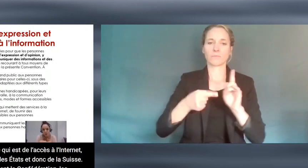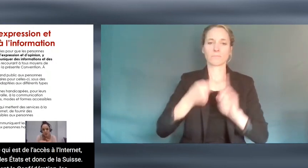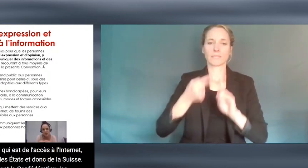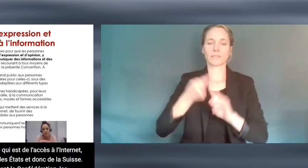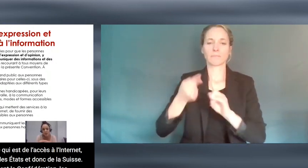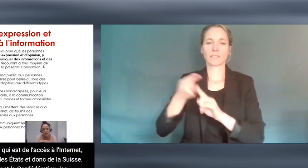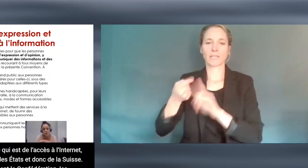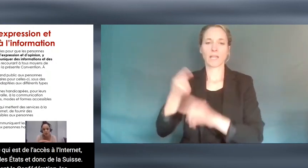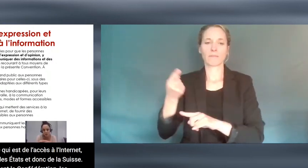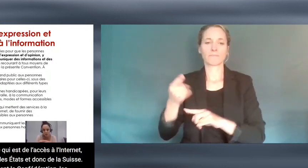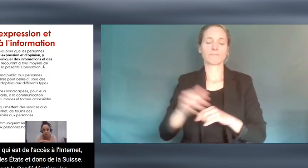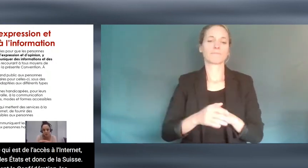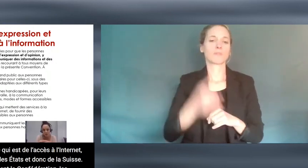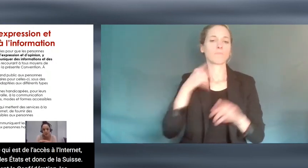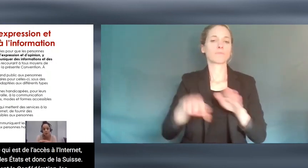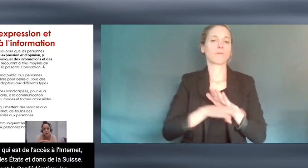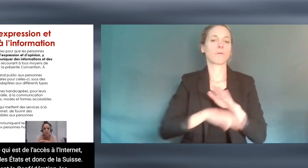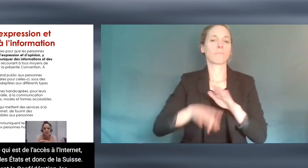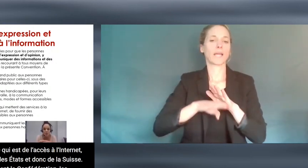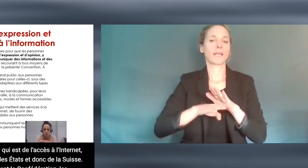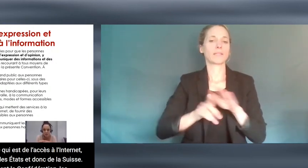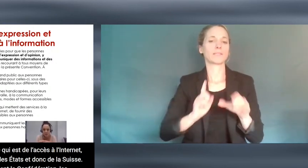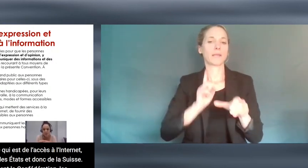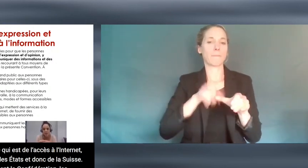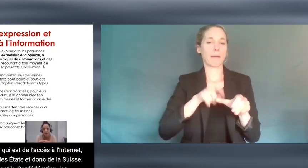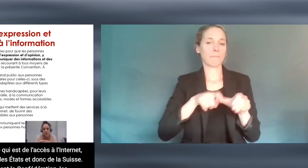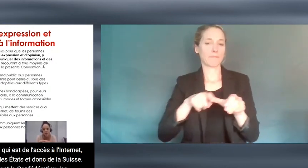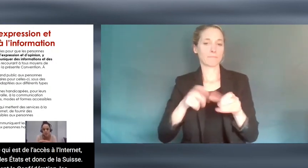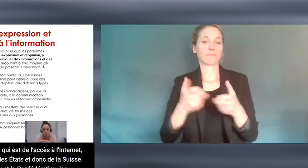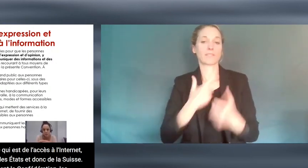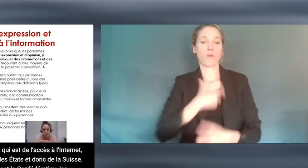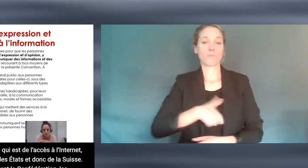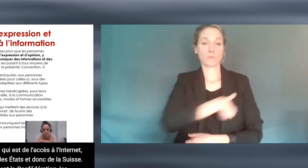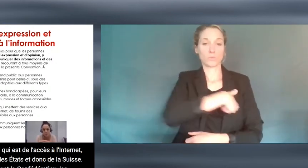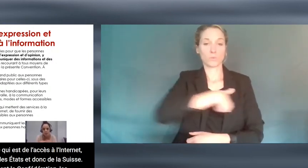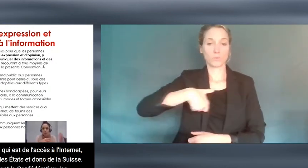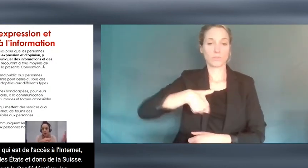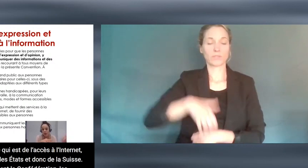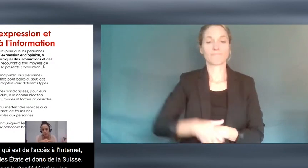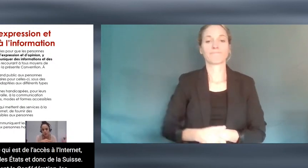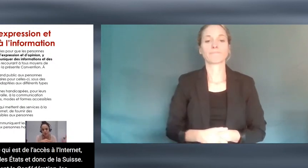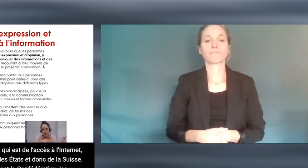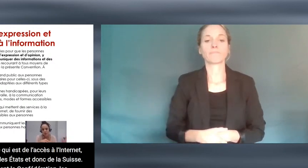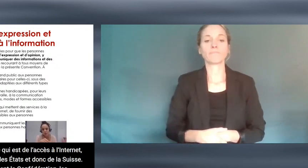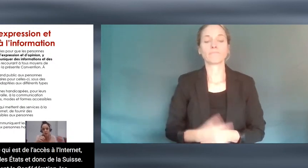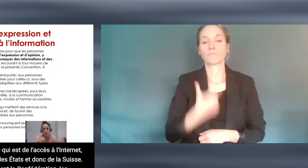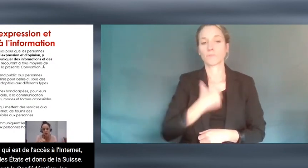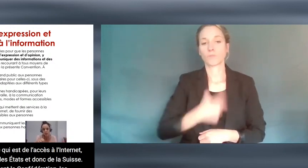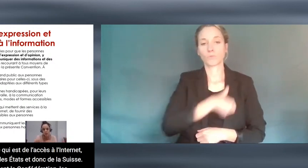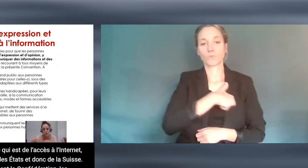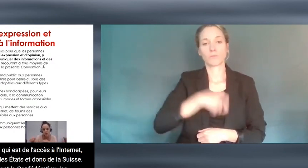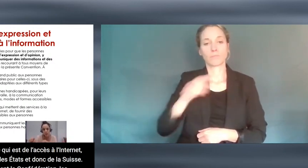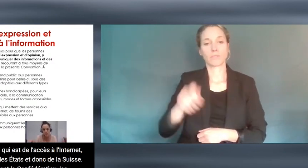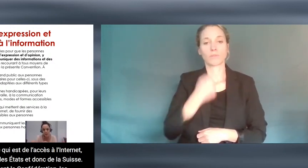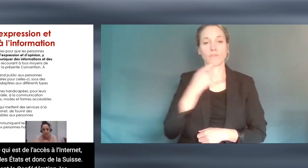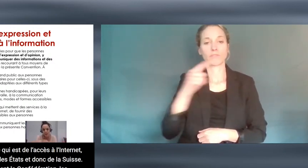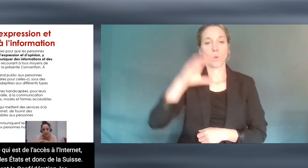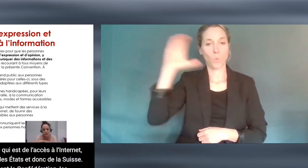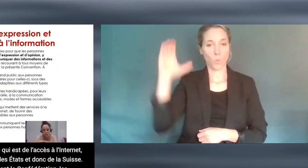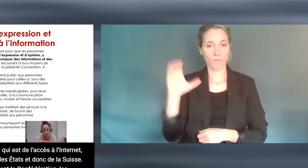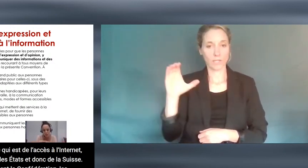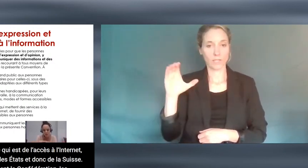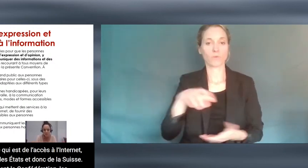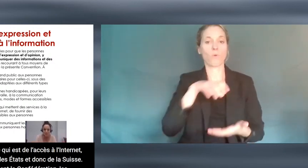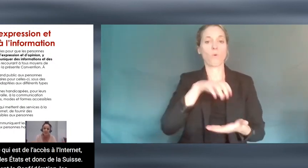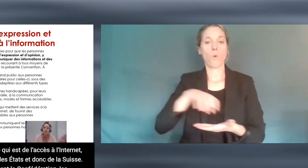et donc également de la Suisse. Et quand on dit la Suisse, on dit bien évidemment la Confédération, les cantons et